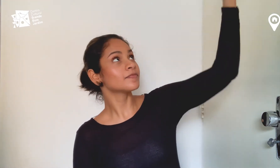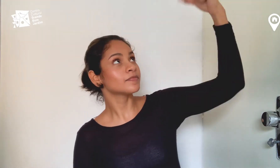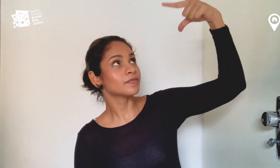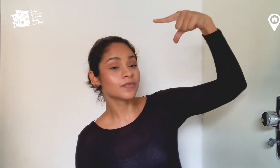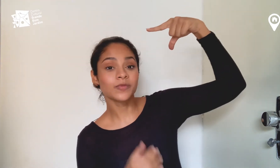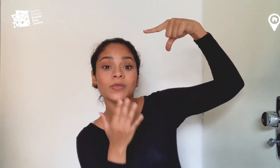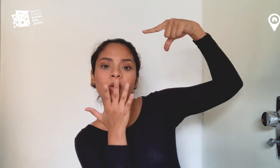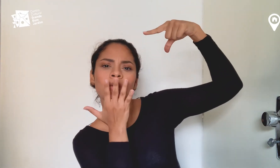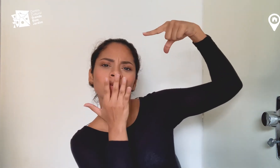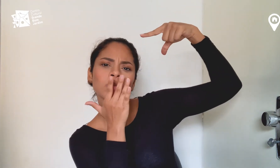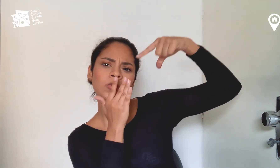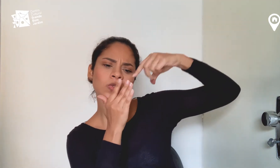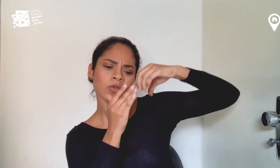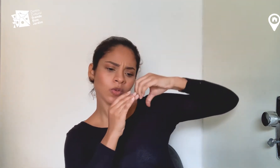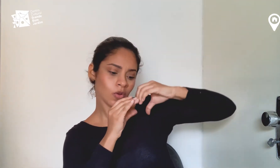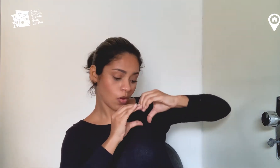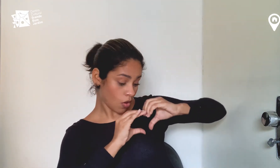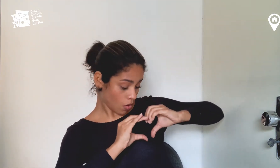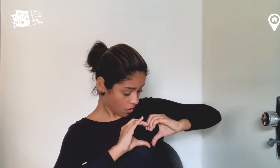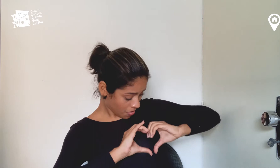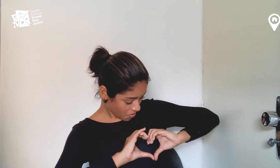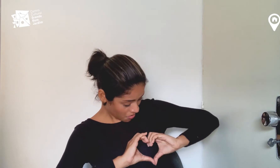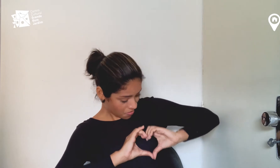O meu coração é o sol, pai de toda cor.